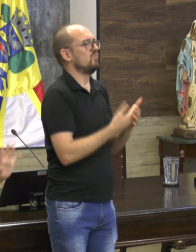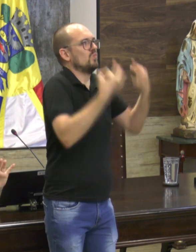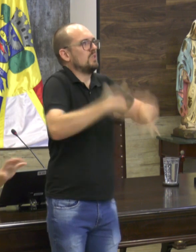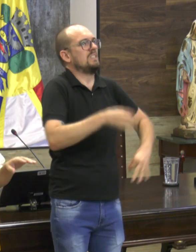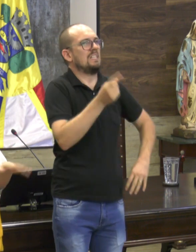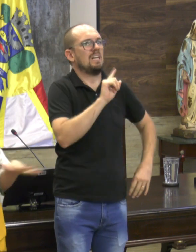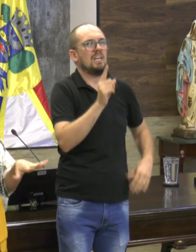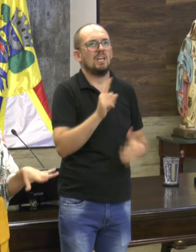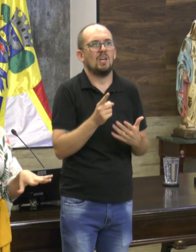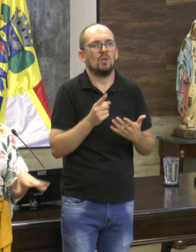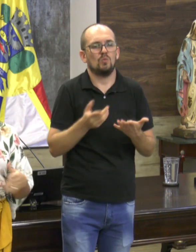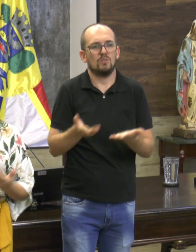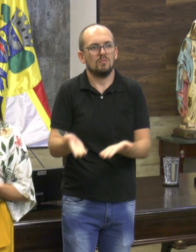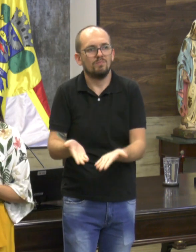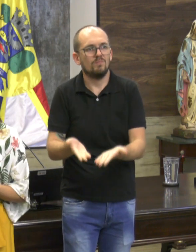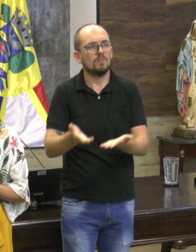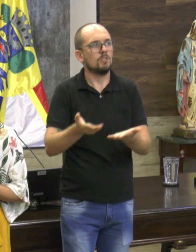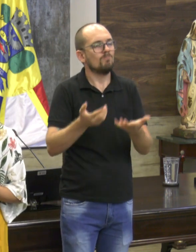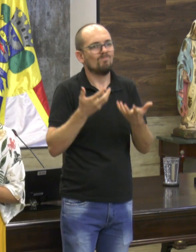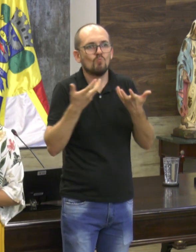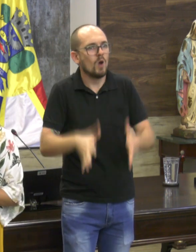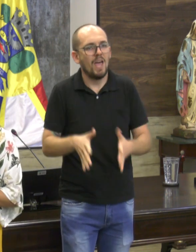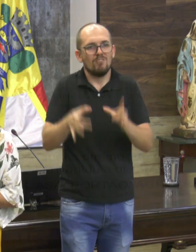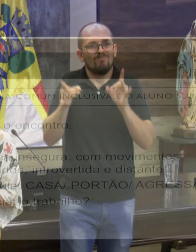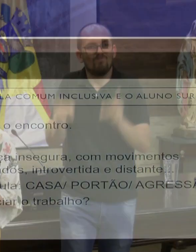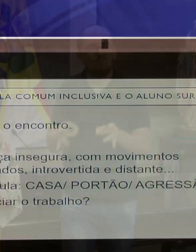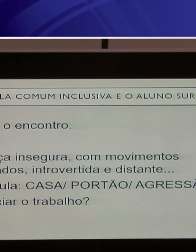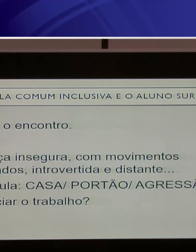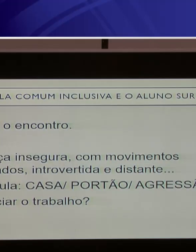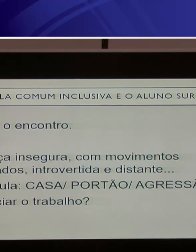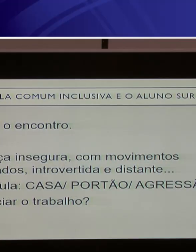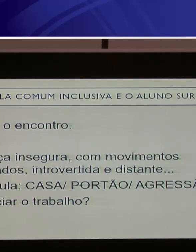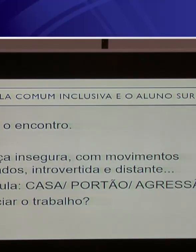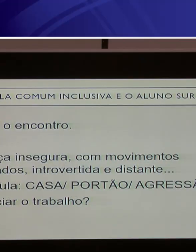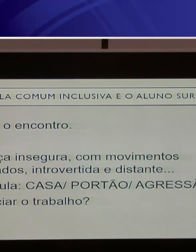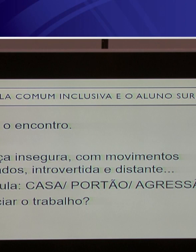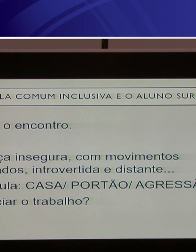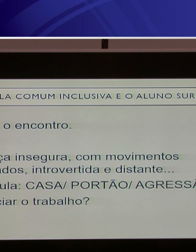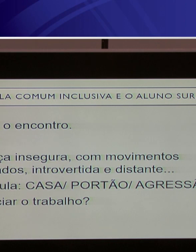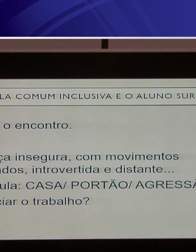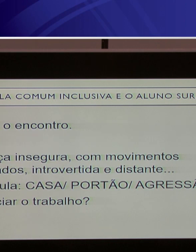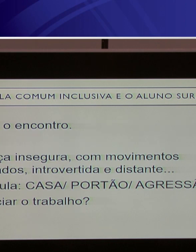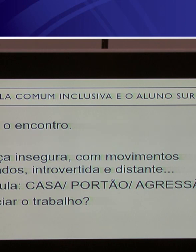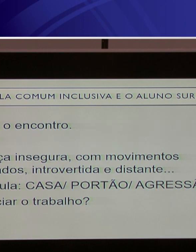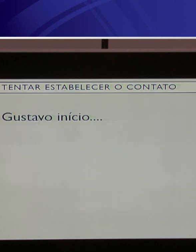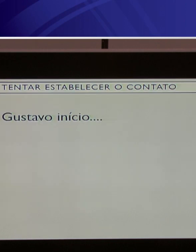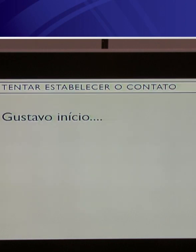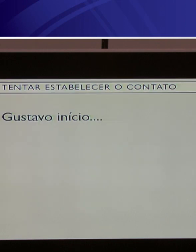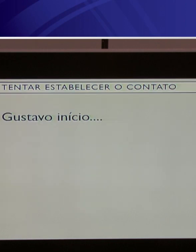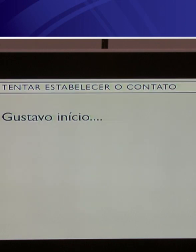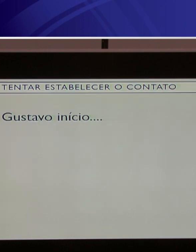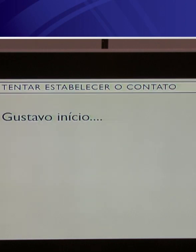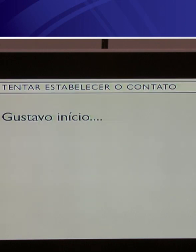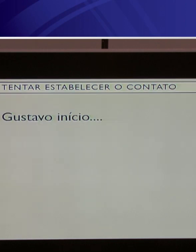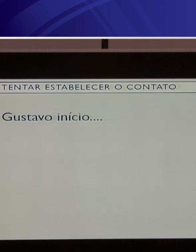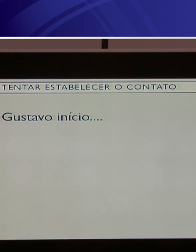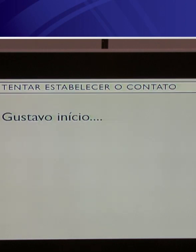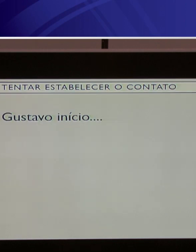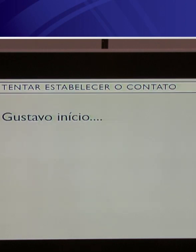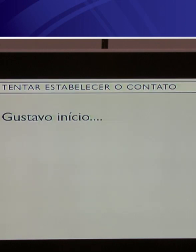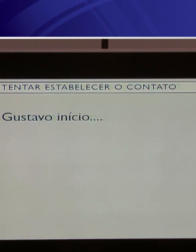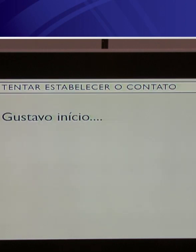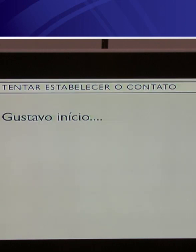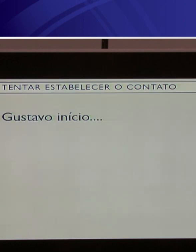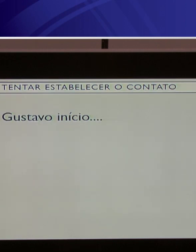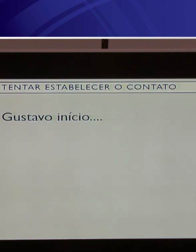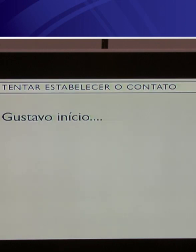ninguém gosta de sofrer, né? E a gente apanhava bastante. E aí a minha dúvida era como iniciar o trabalho